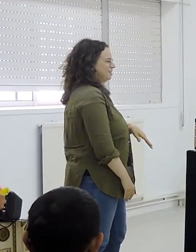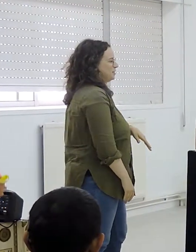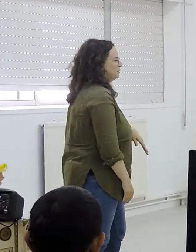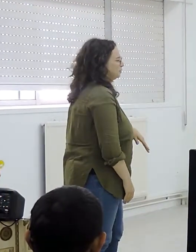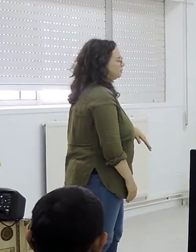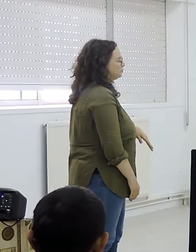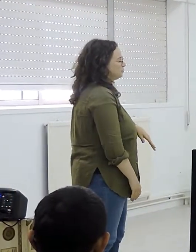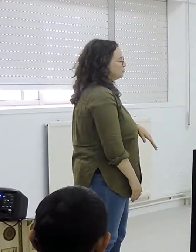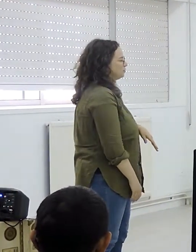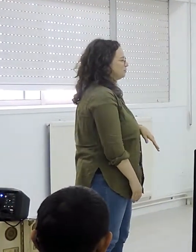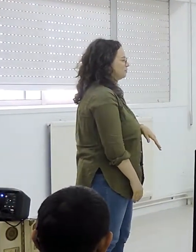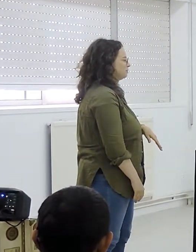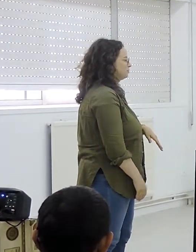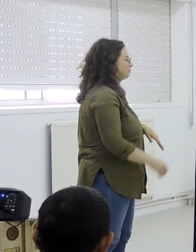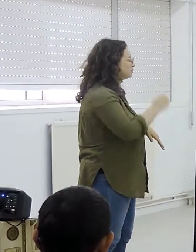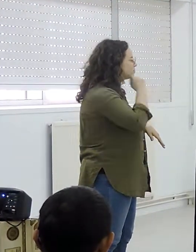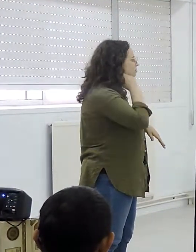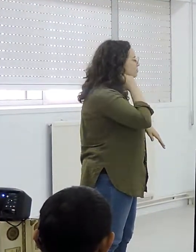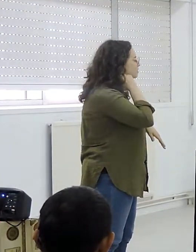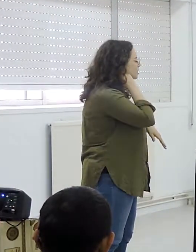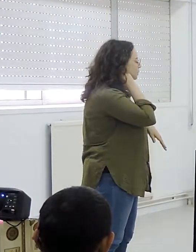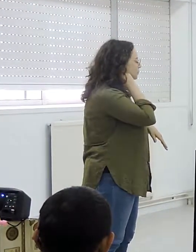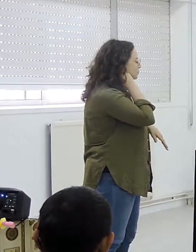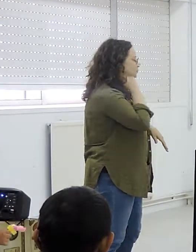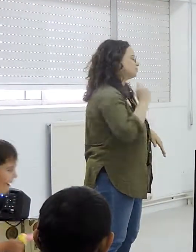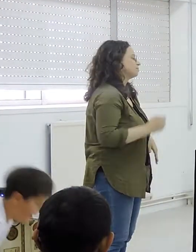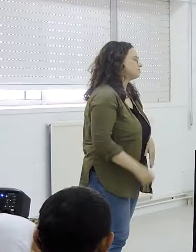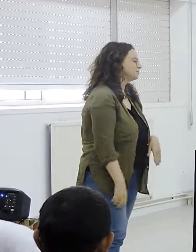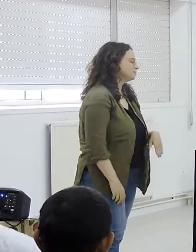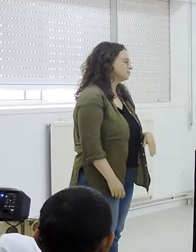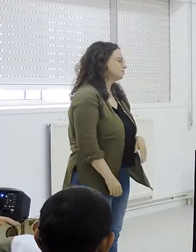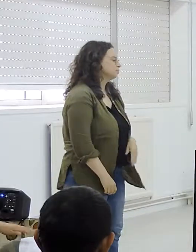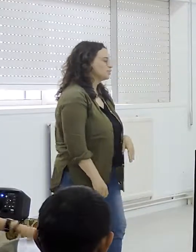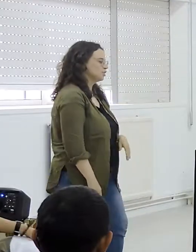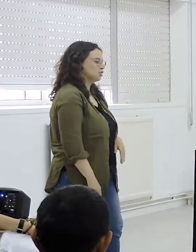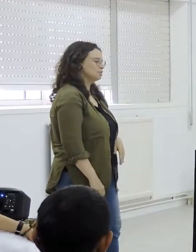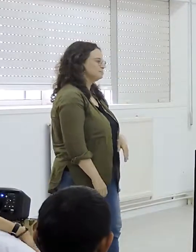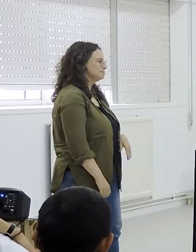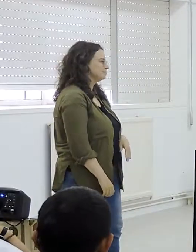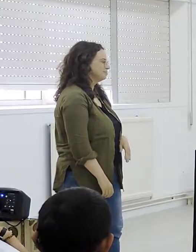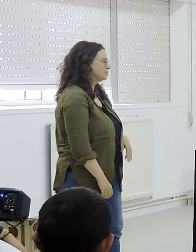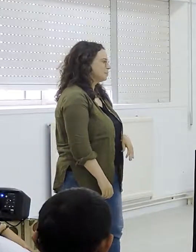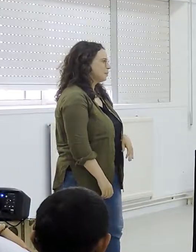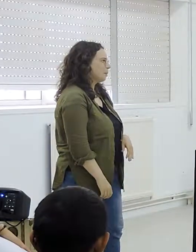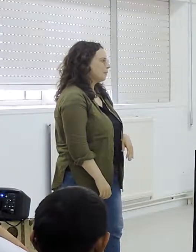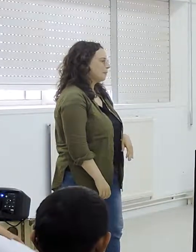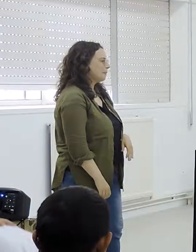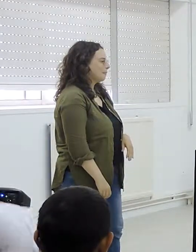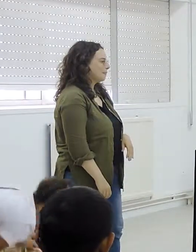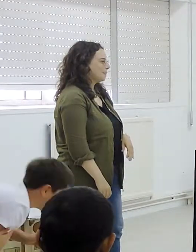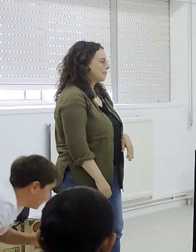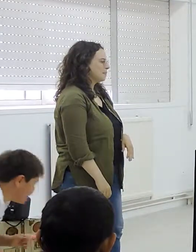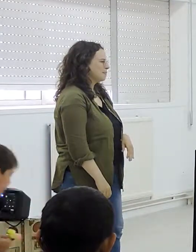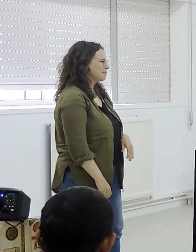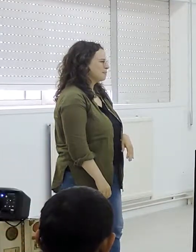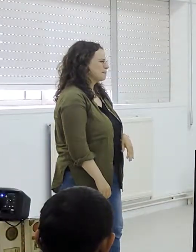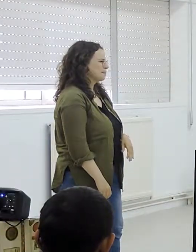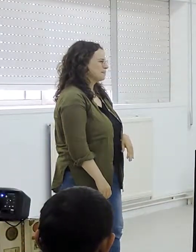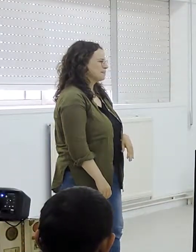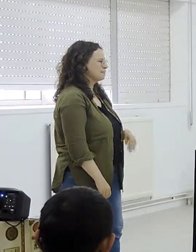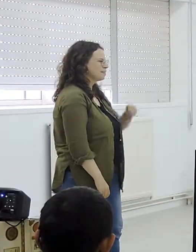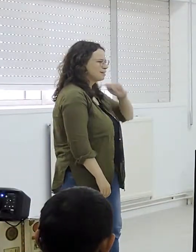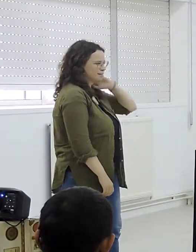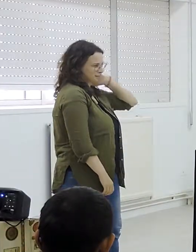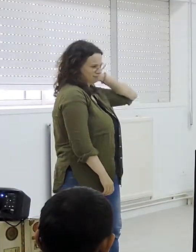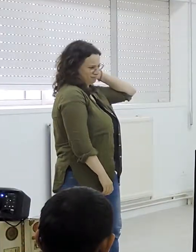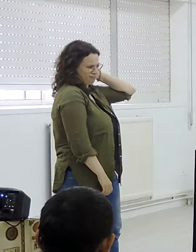cuenta que estos cubos son del mismo tamaño que la caja, caben un poquito a poco. Ahora está el 4 abajo. Y no lo hacemos pero Sí, ya lo